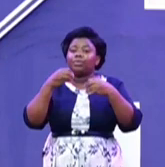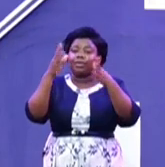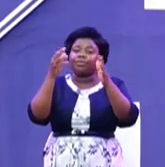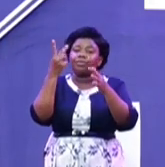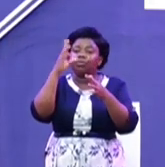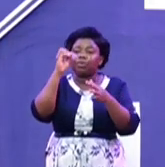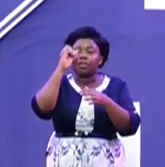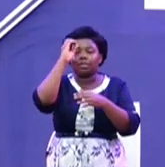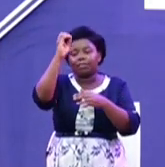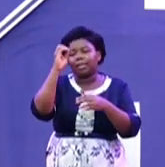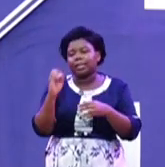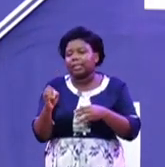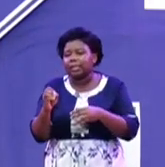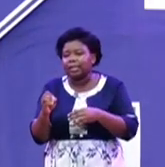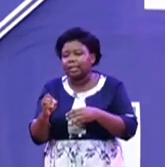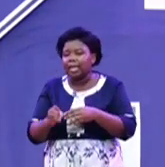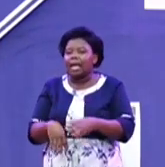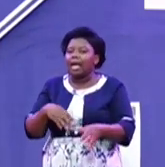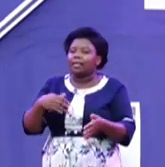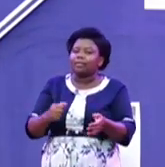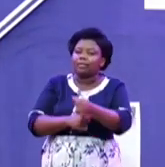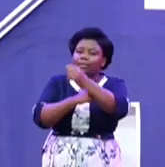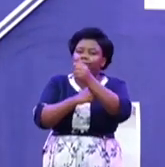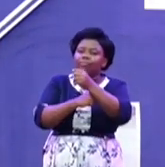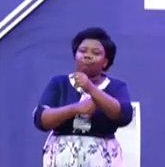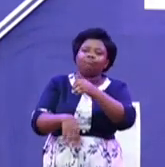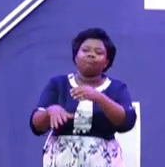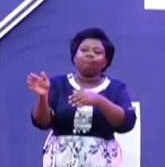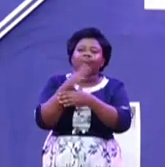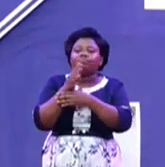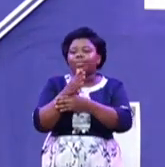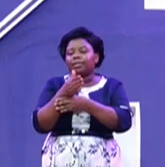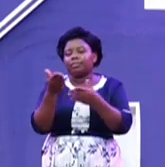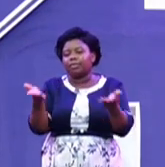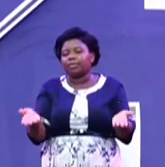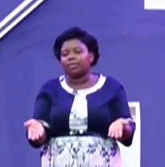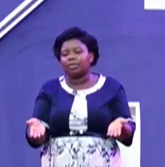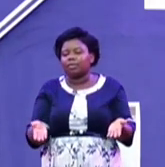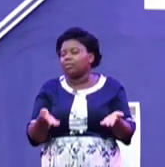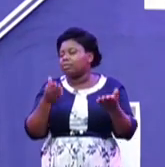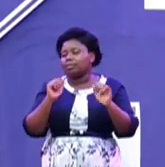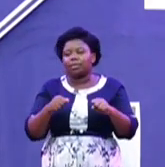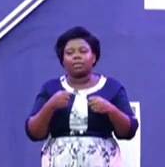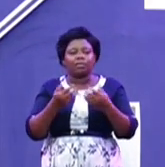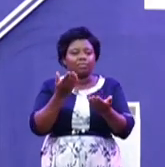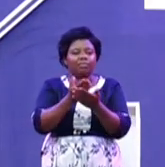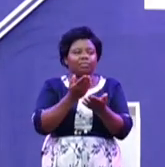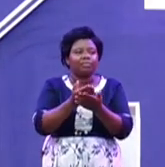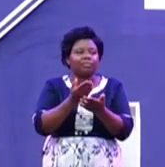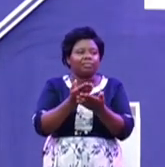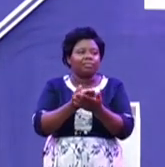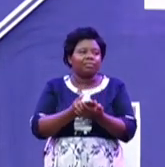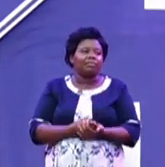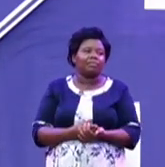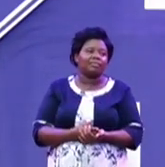20% muddukanye obuweereza then abantu ate tuba tutawaanya baaki awo nange